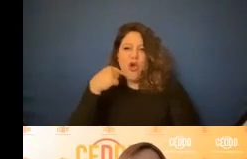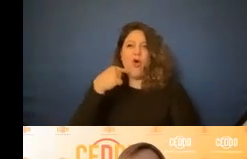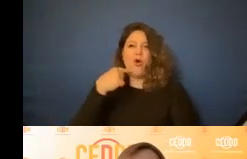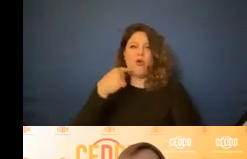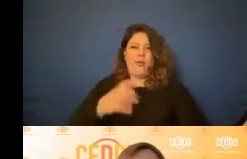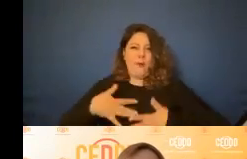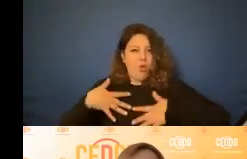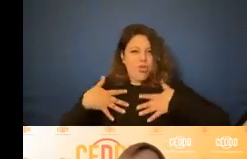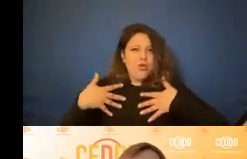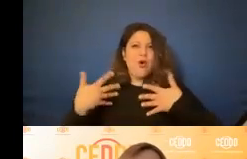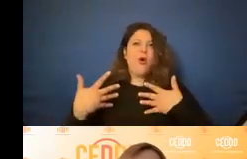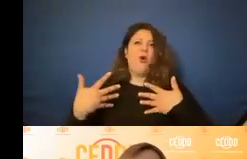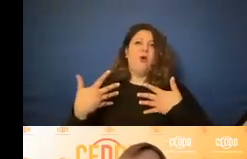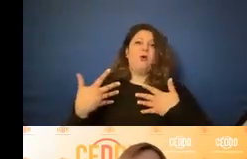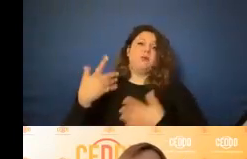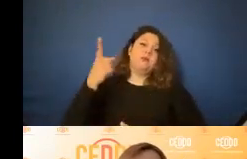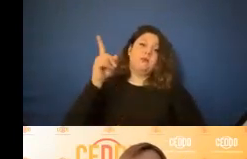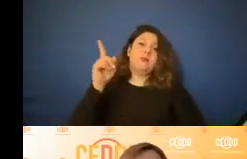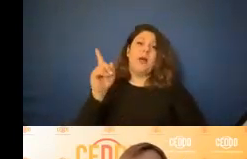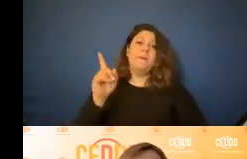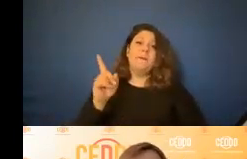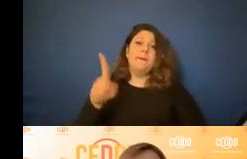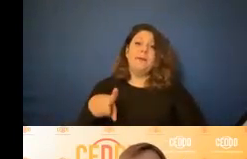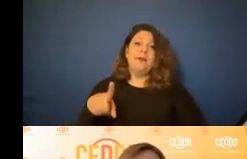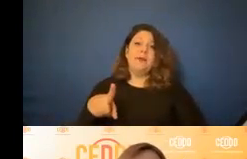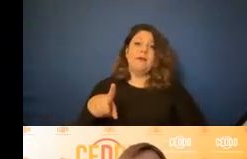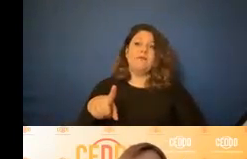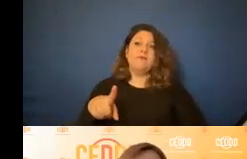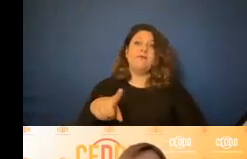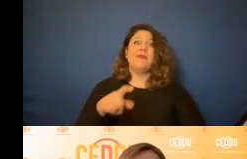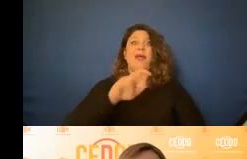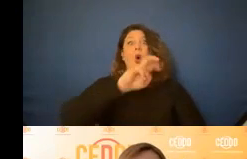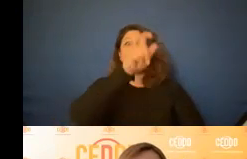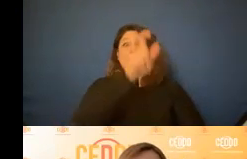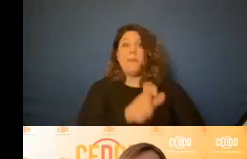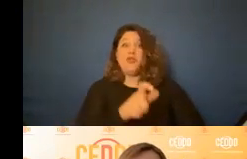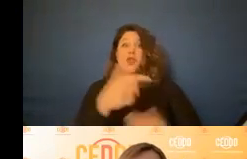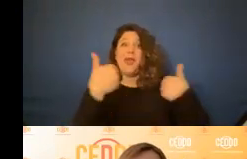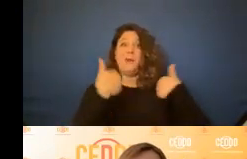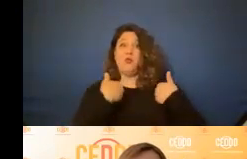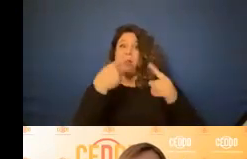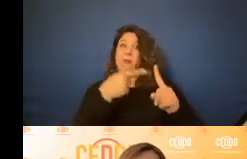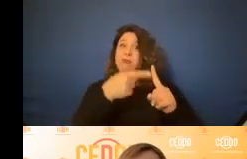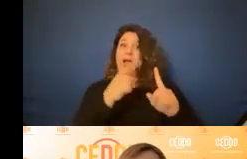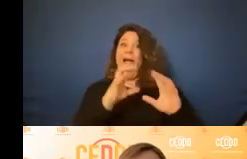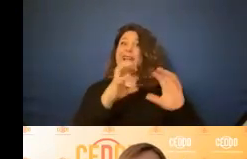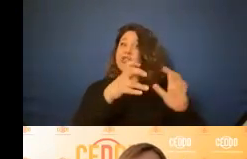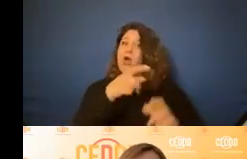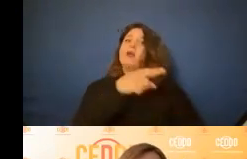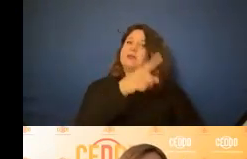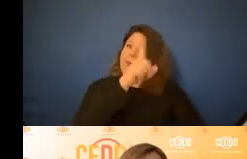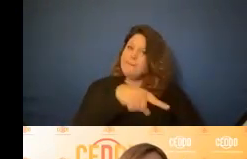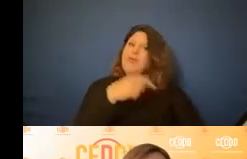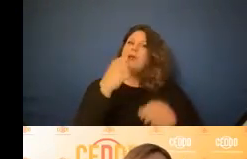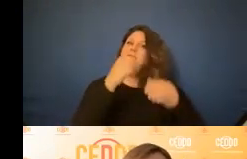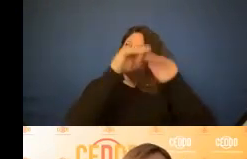que trabajar, por supuesto, con los agresores, porque la frustración y la rabia que llevan dentro, la intolerancia que llevan dentro, viene de algún